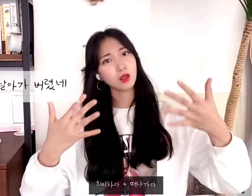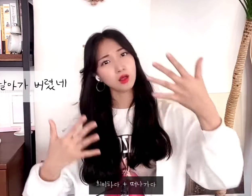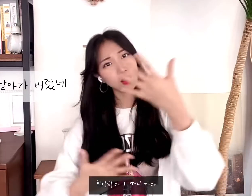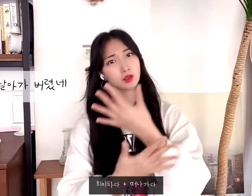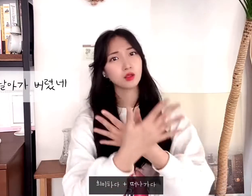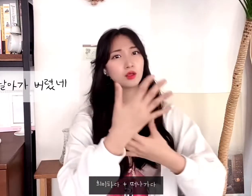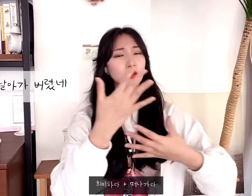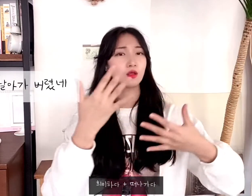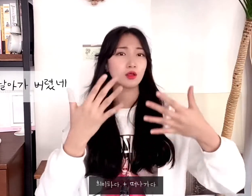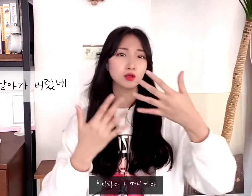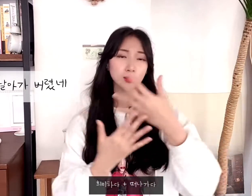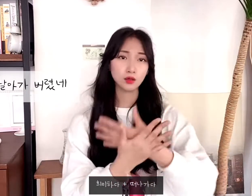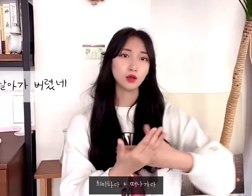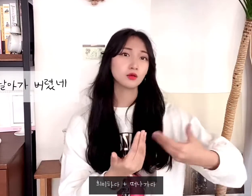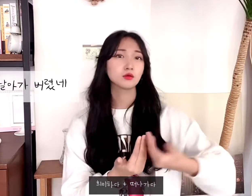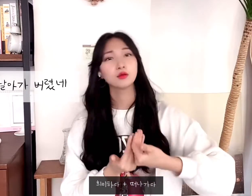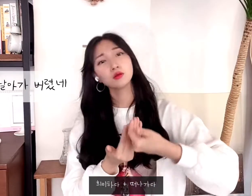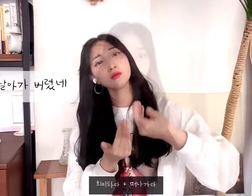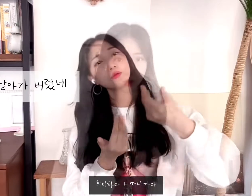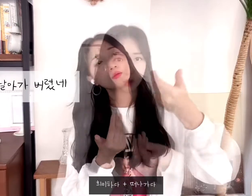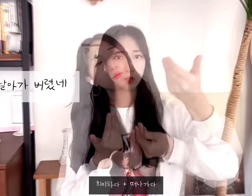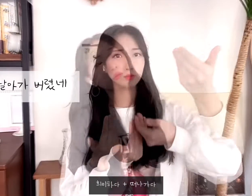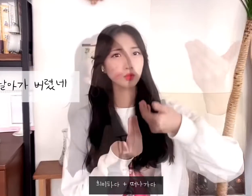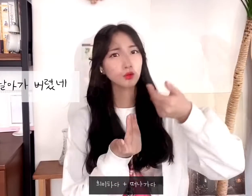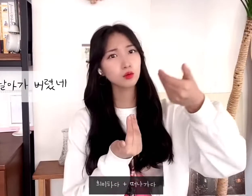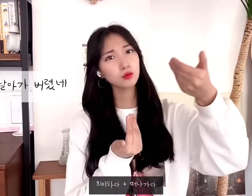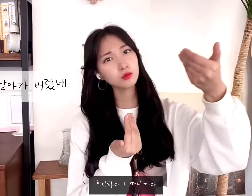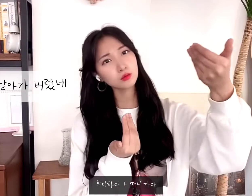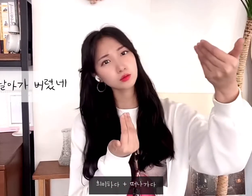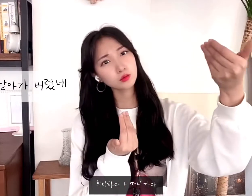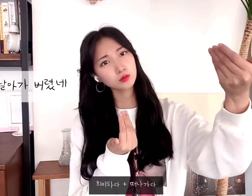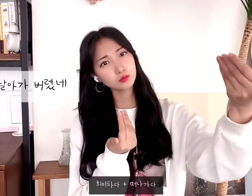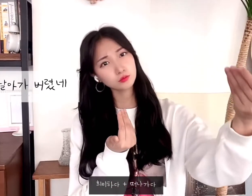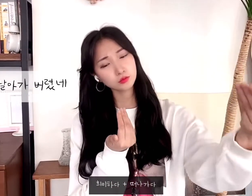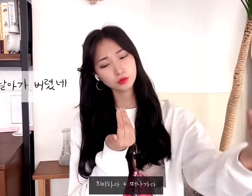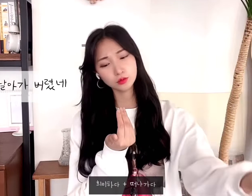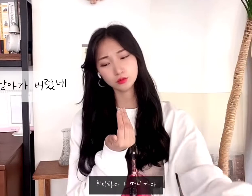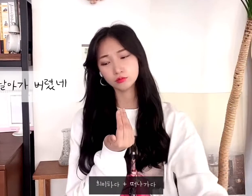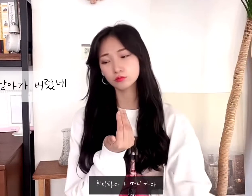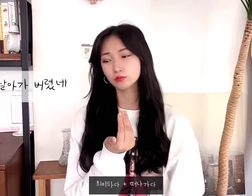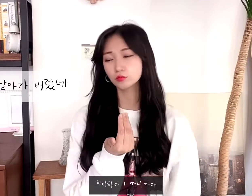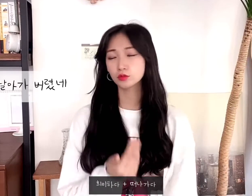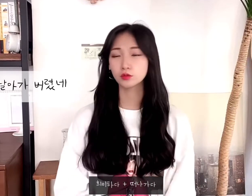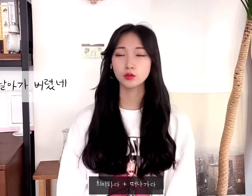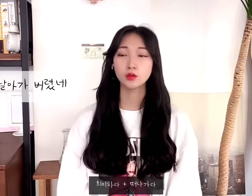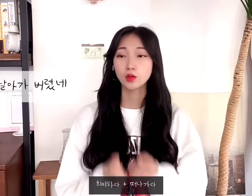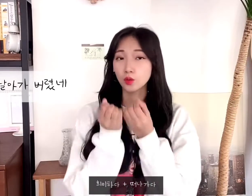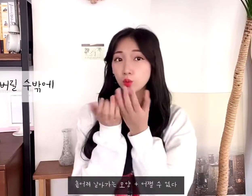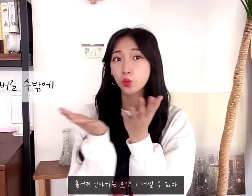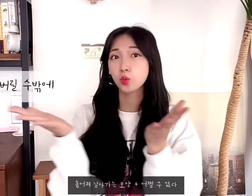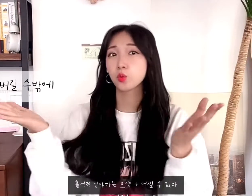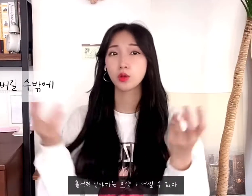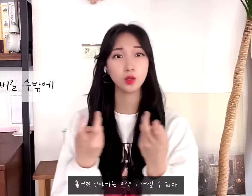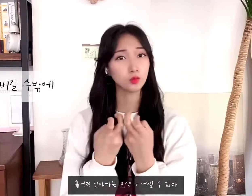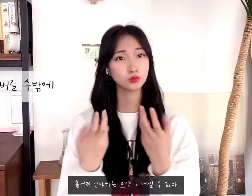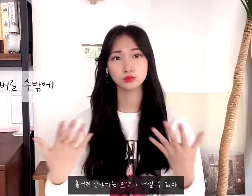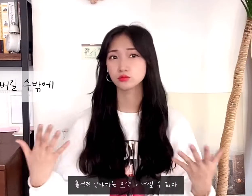희미하게 날아가 버렸네 날아가 버릴